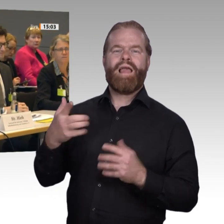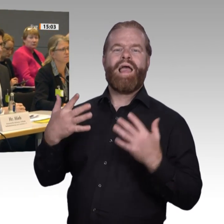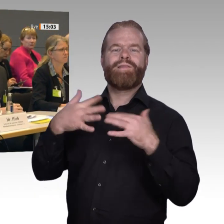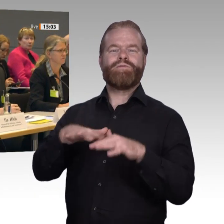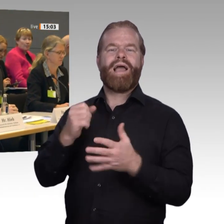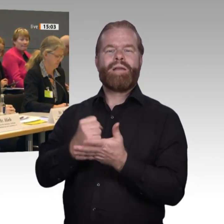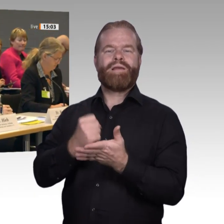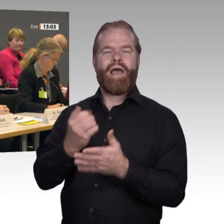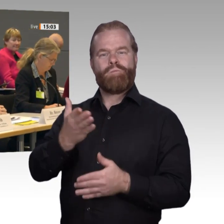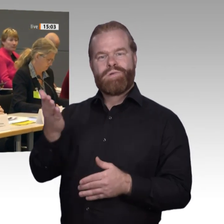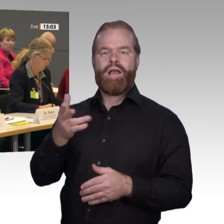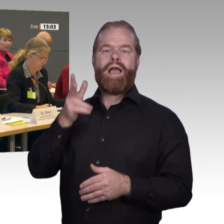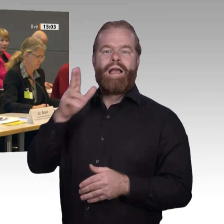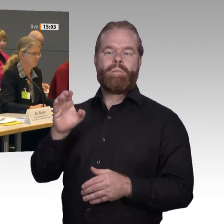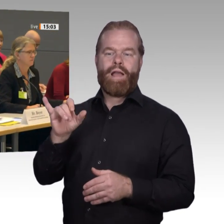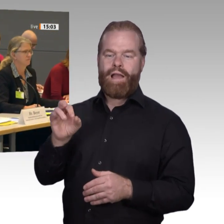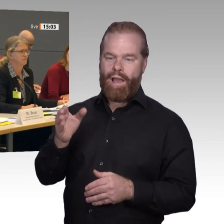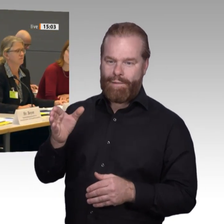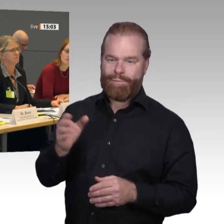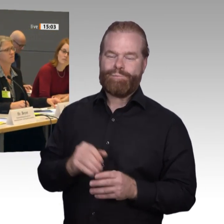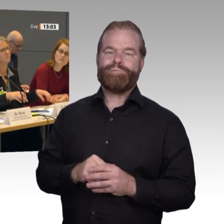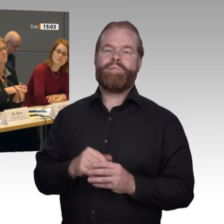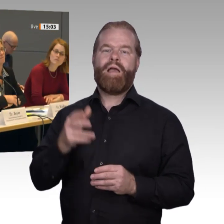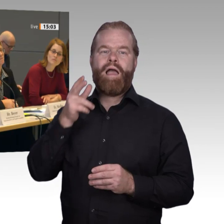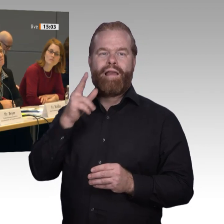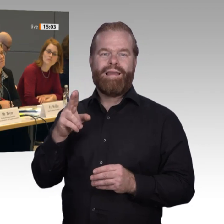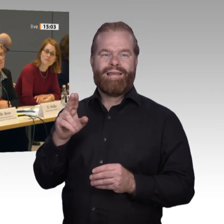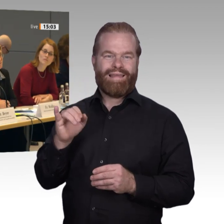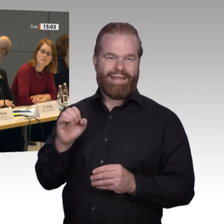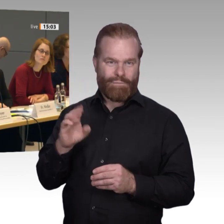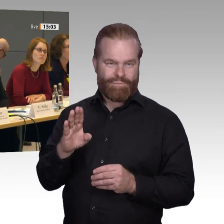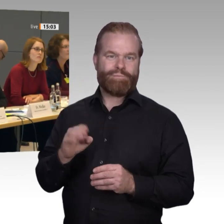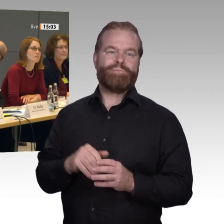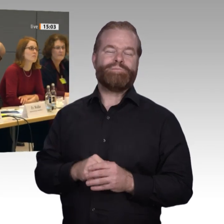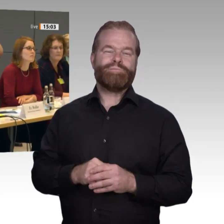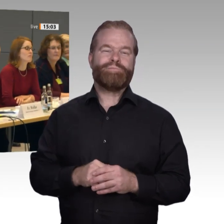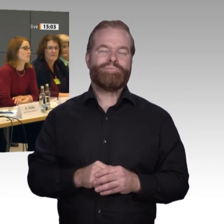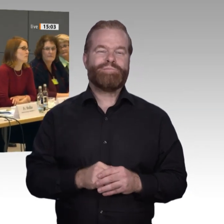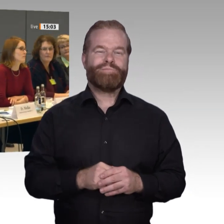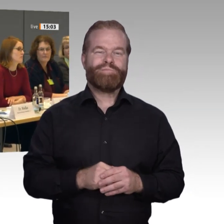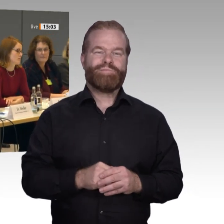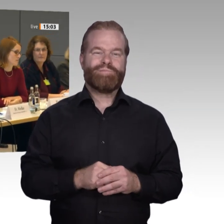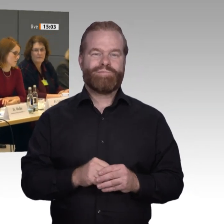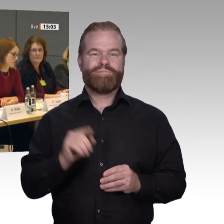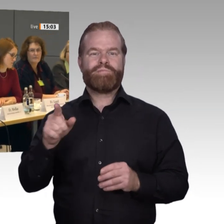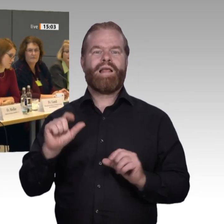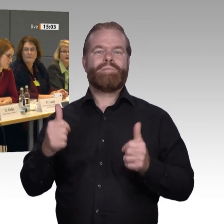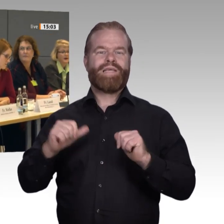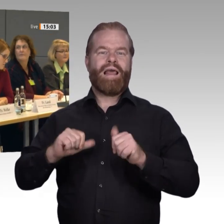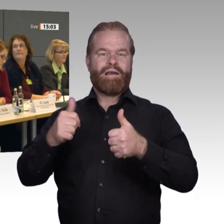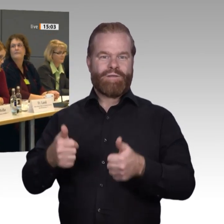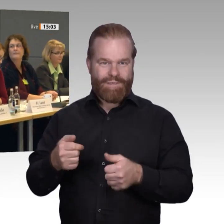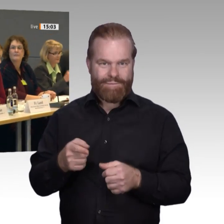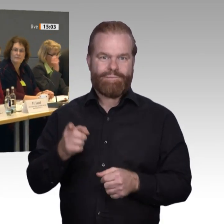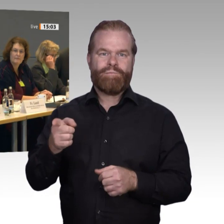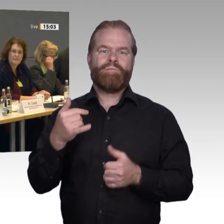Danke. Von der Bundesvereinigung Lebenshilfe e.V. Frau Antje Welke. Dankeschön. Vom Netzwerk